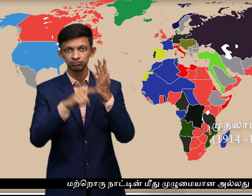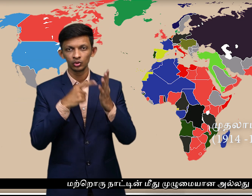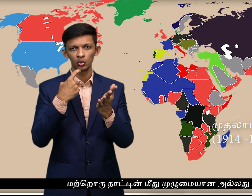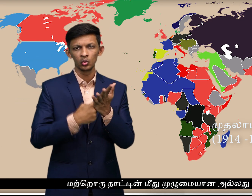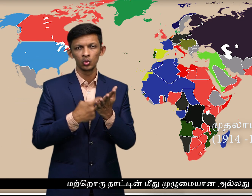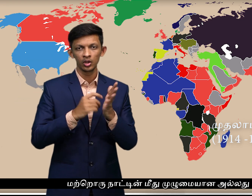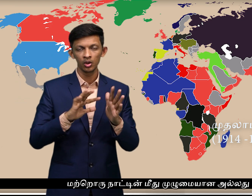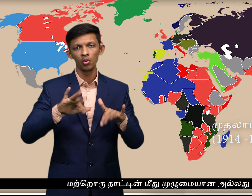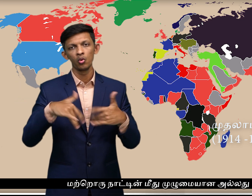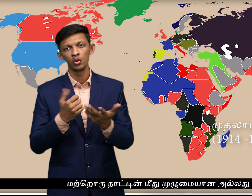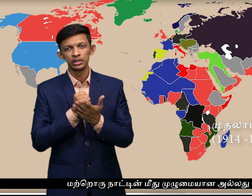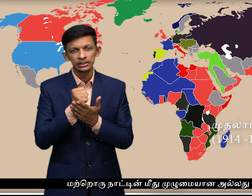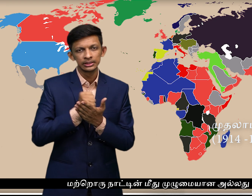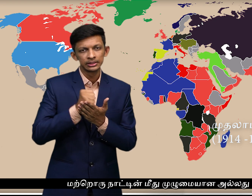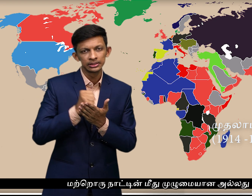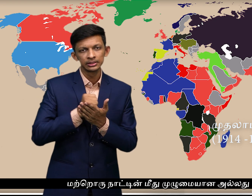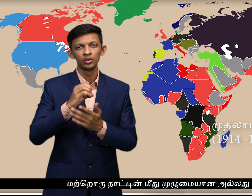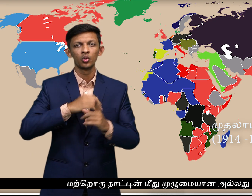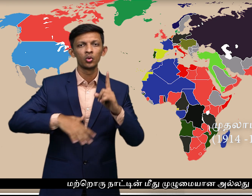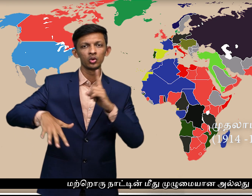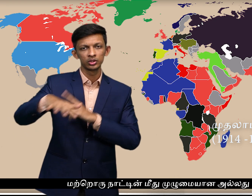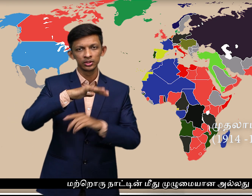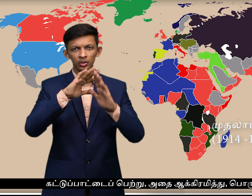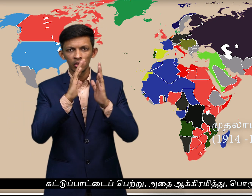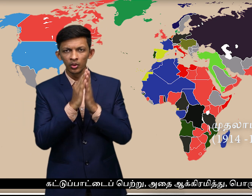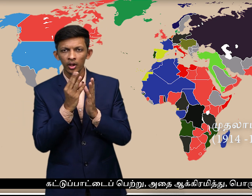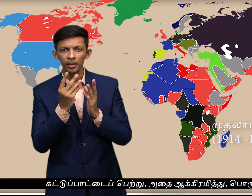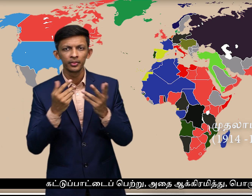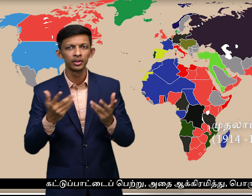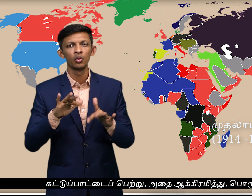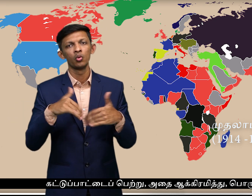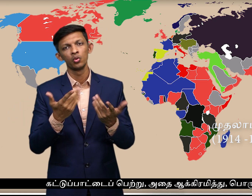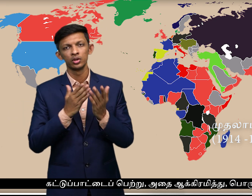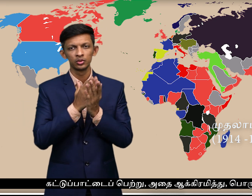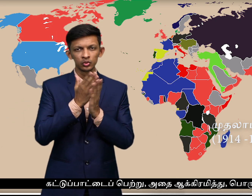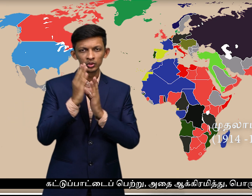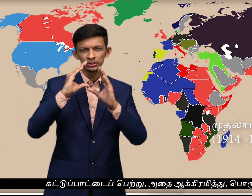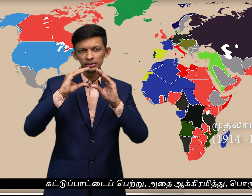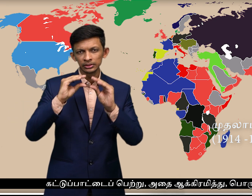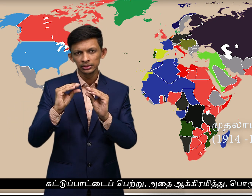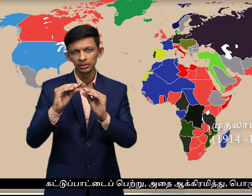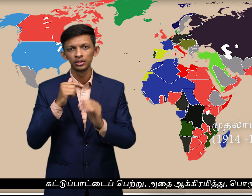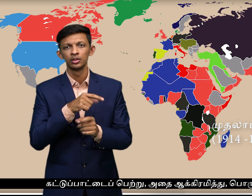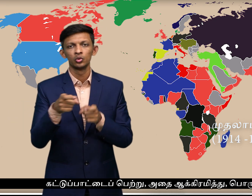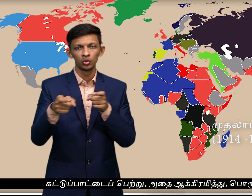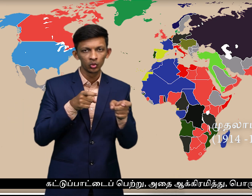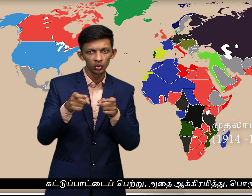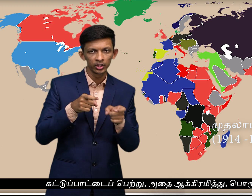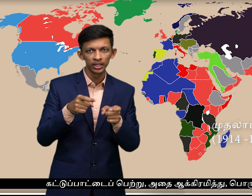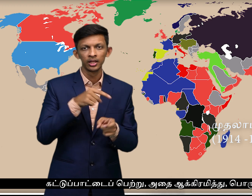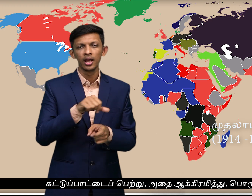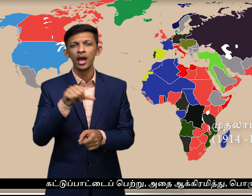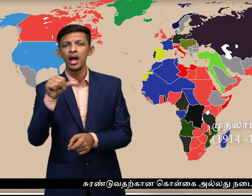மற்றொரு நாட்டின் மீது முழுமையான அல்லது பகுதியளவு கட்டுப்பாட்டை பெற்று அதை ஆக்கிரமித்து